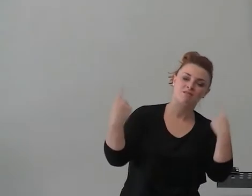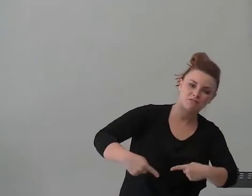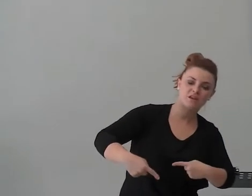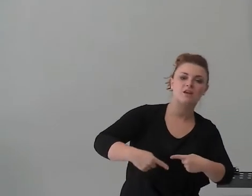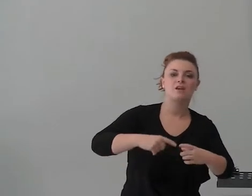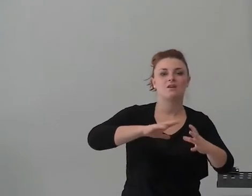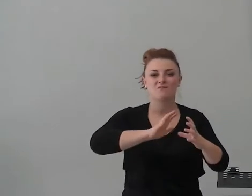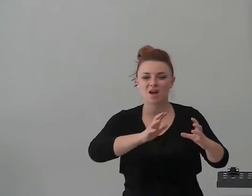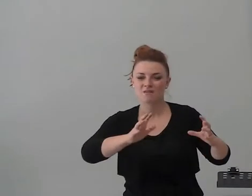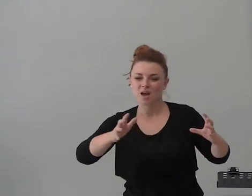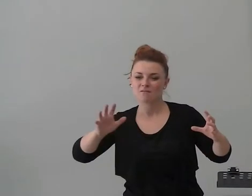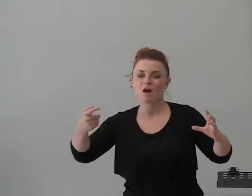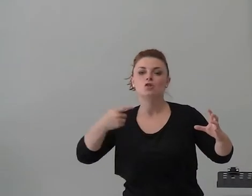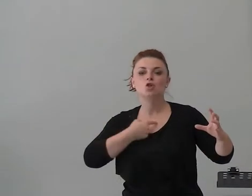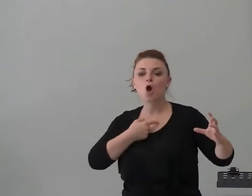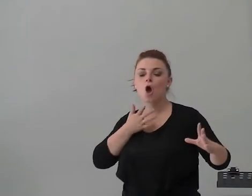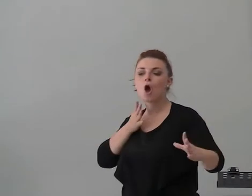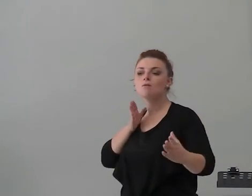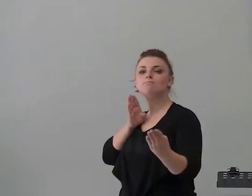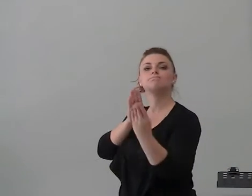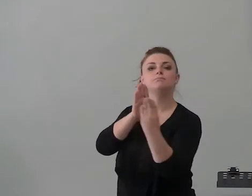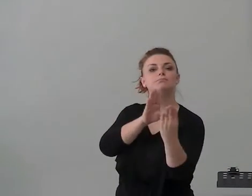che ci viene addosso.